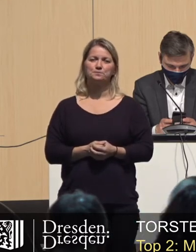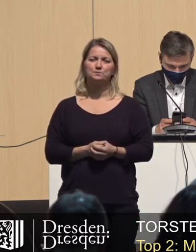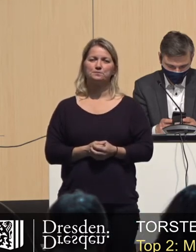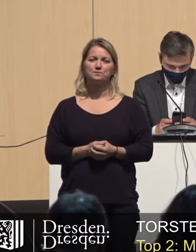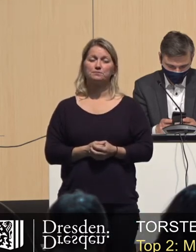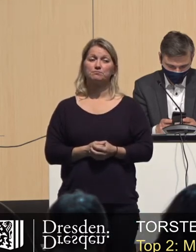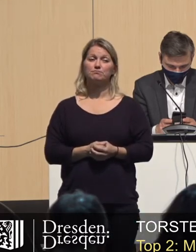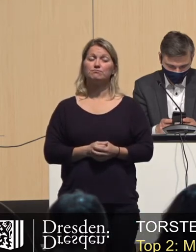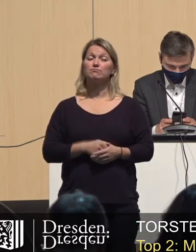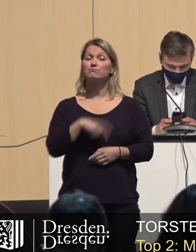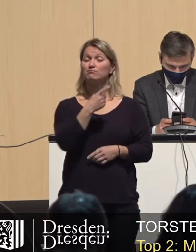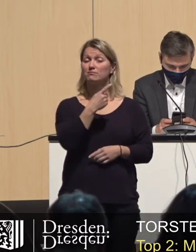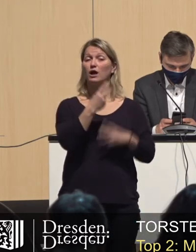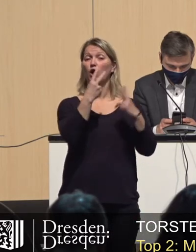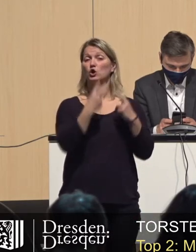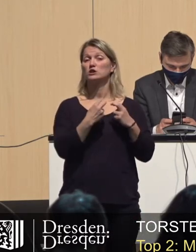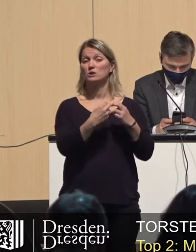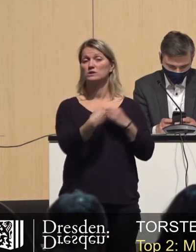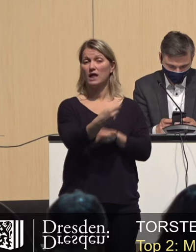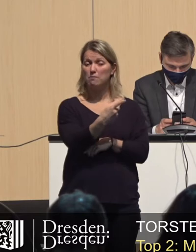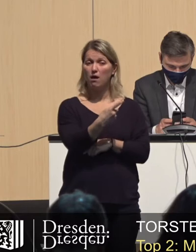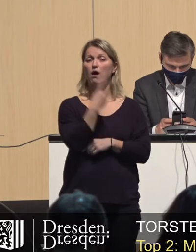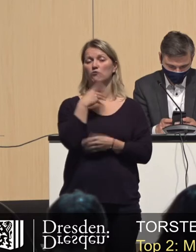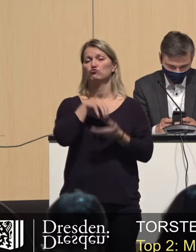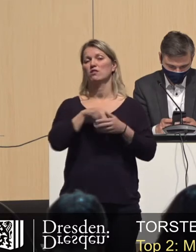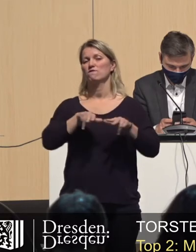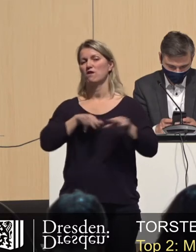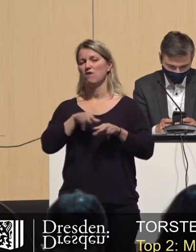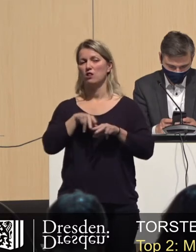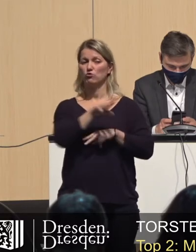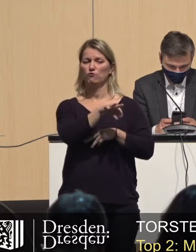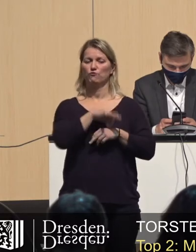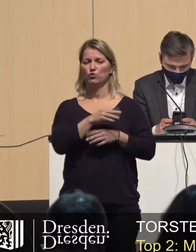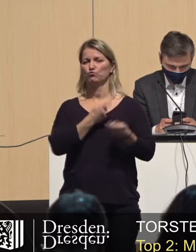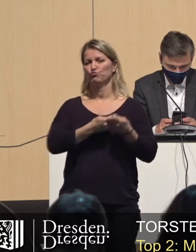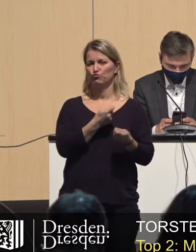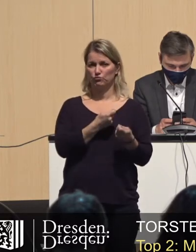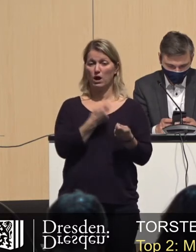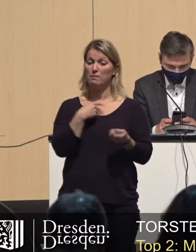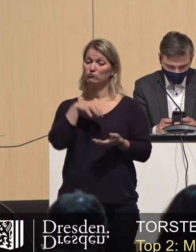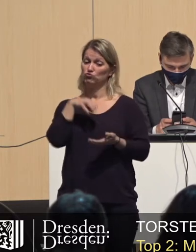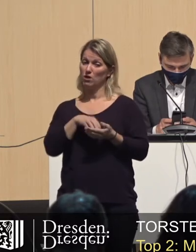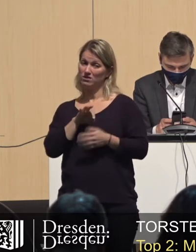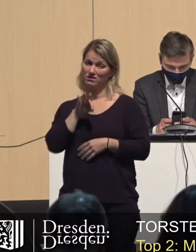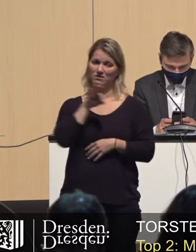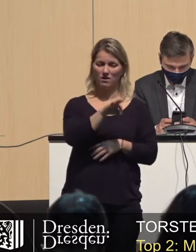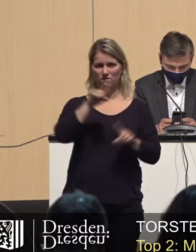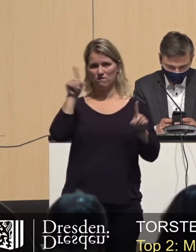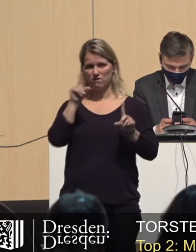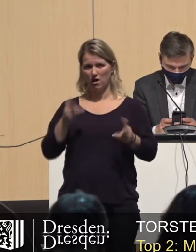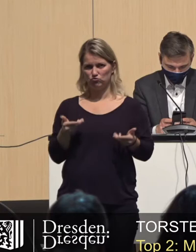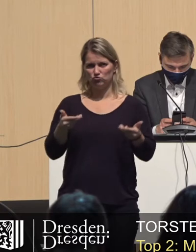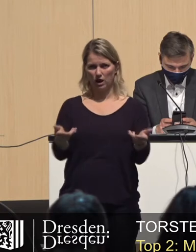Konzessionsnehmer handeln im Auftrag der Stadtverwaltung. Die Stadt selber ist nach wie vor Veranstaltungsgeber und auch diese Rolle hat